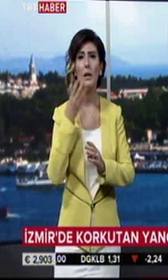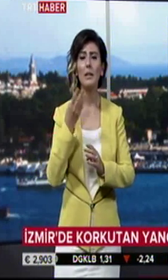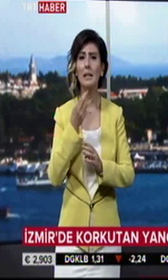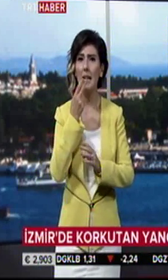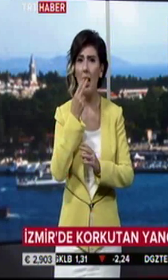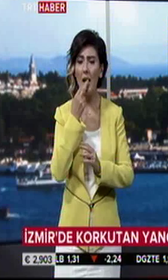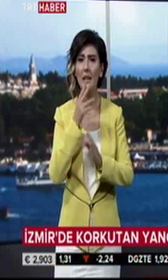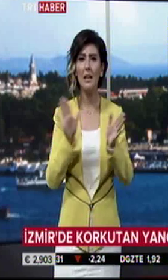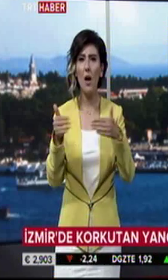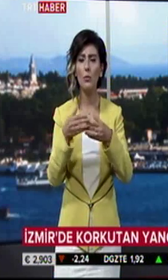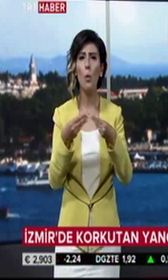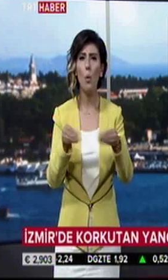oldu.